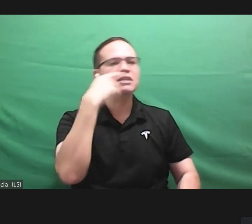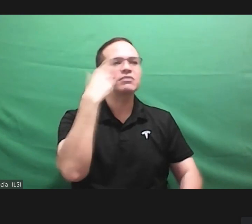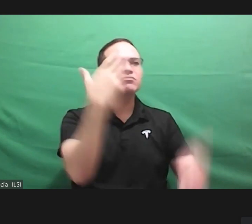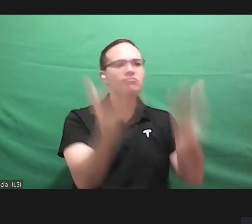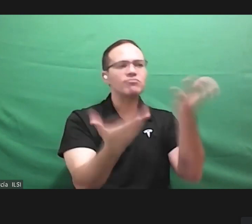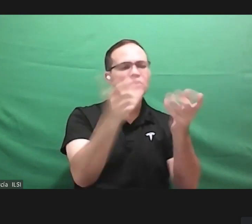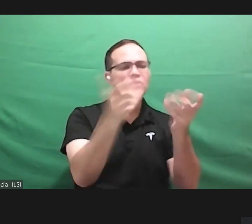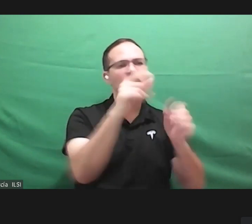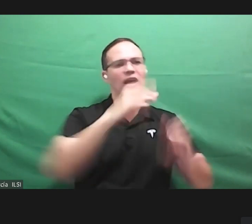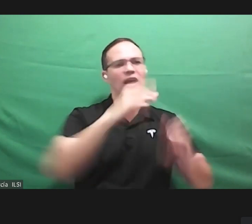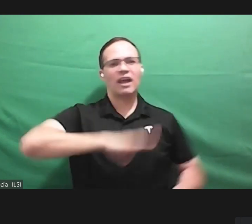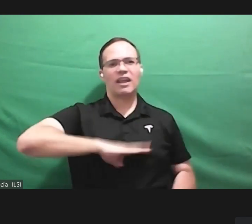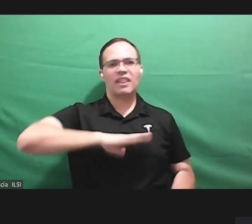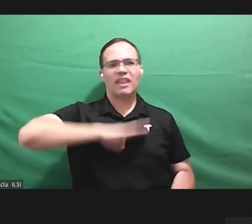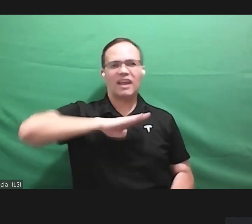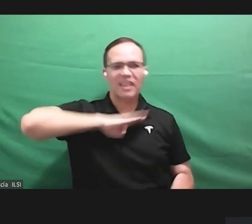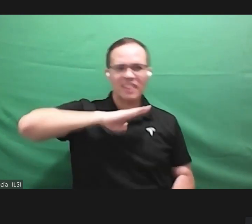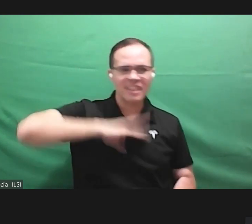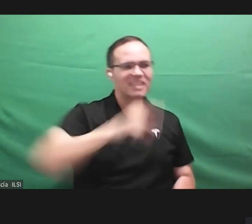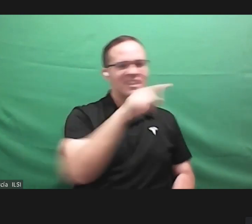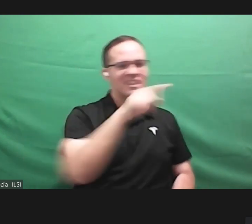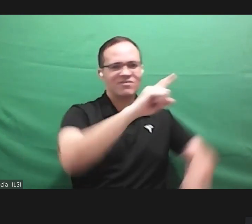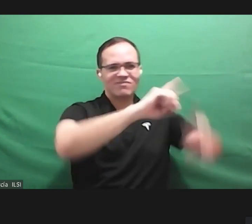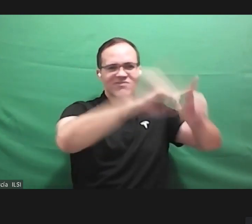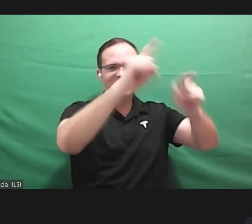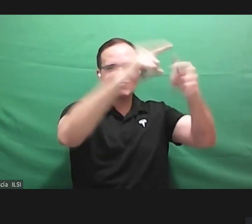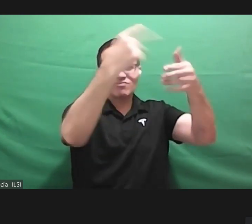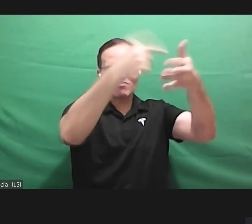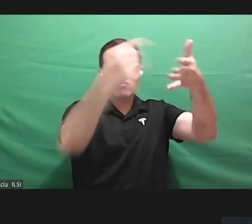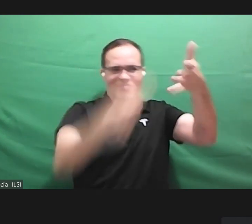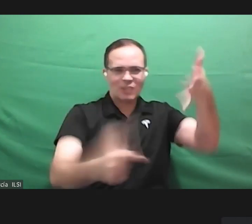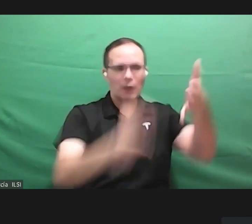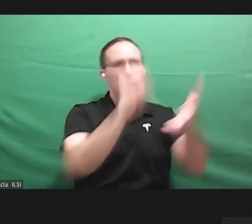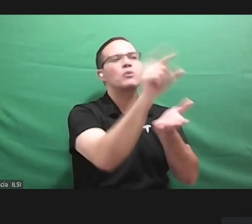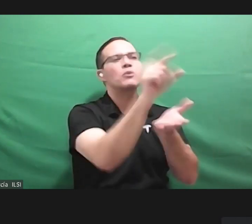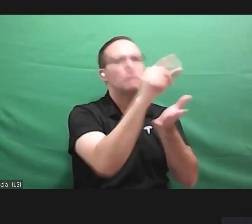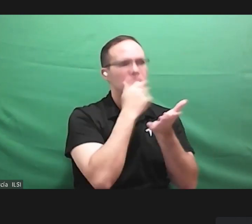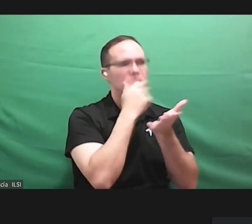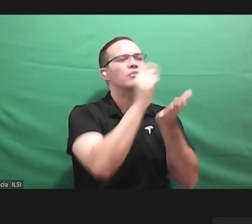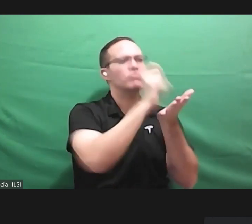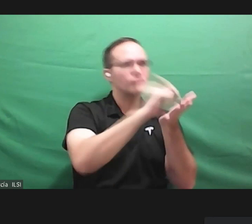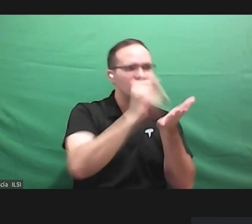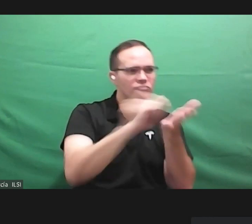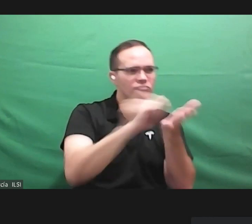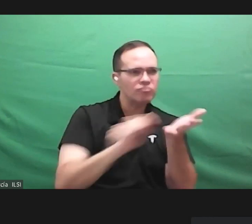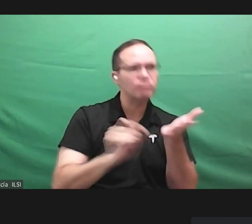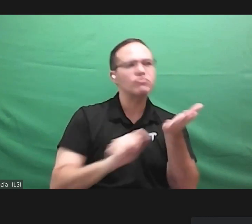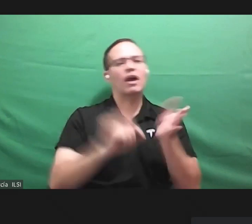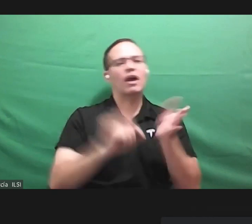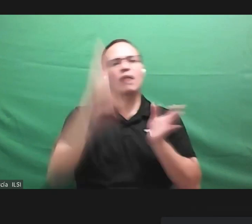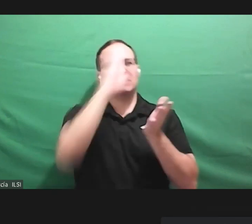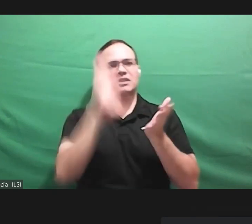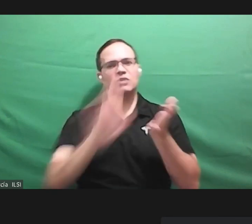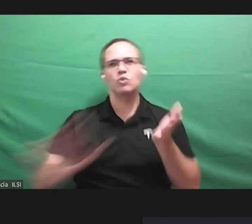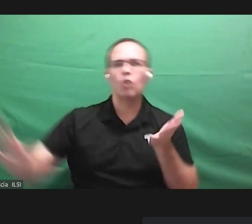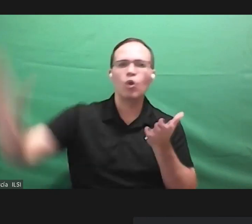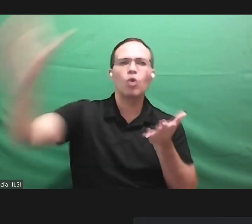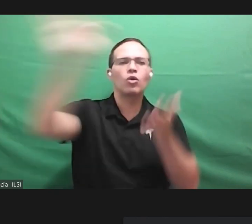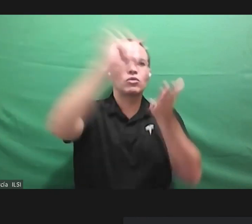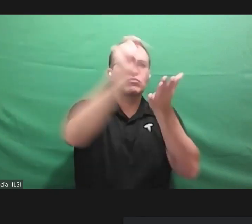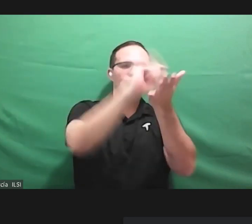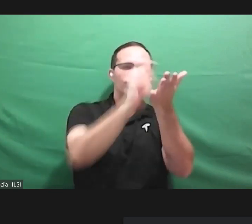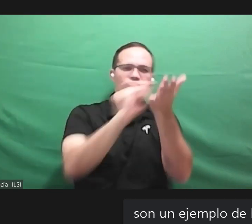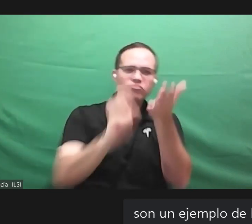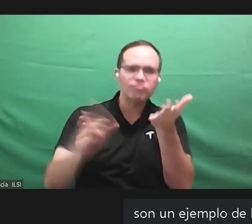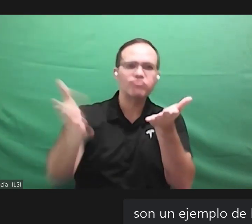Todo esto como son ejemplos de lo que podemos hacer con el censo y mi país. Y también hay otras variables que quiero trabajar en el próximo censo, como